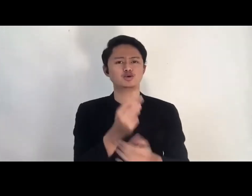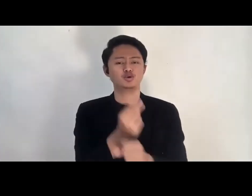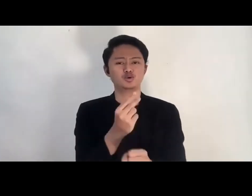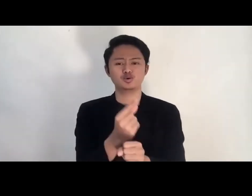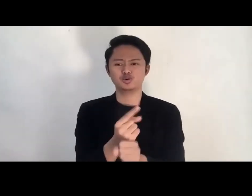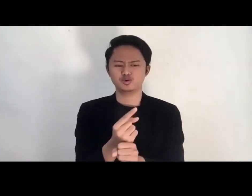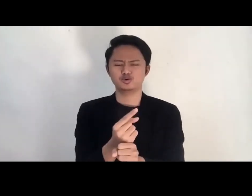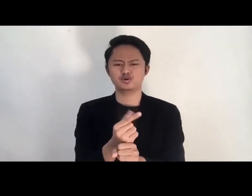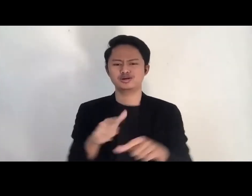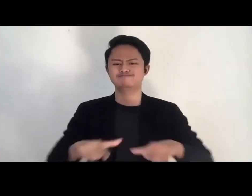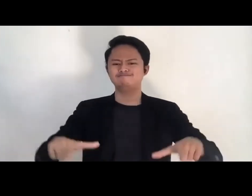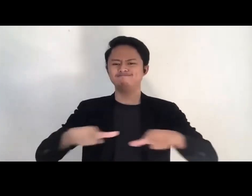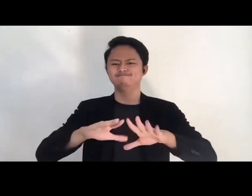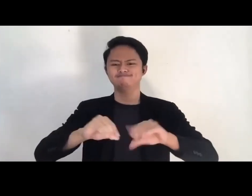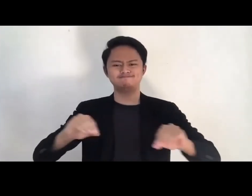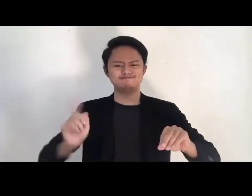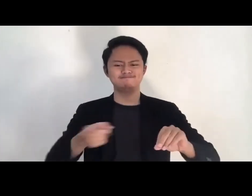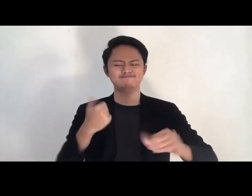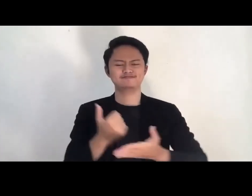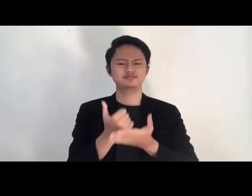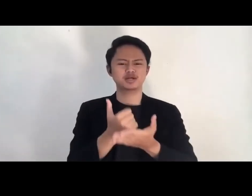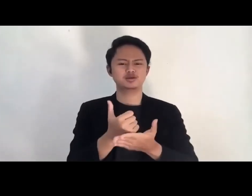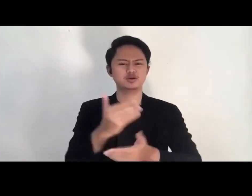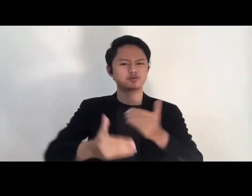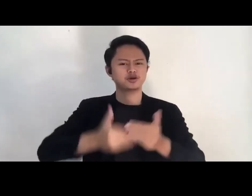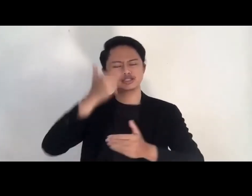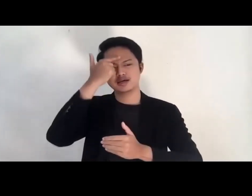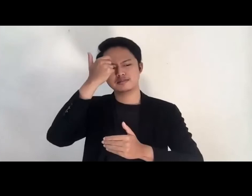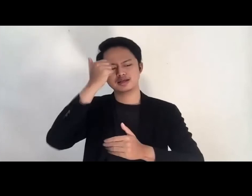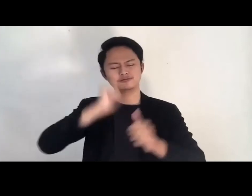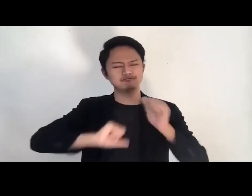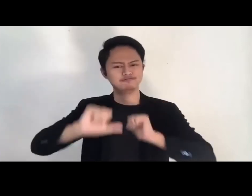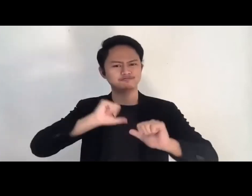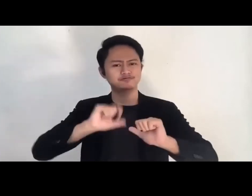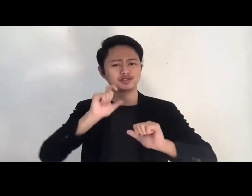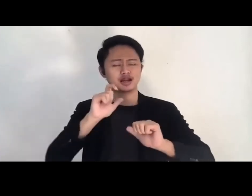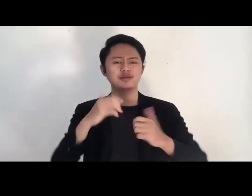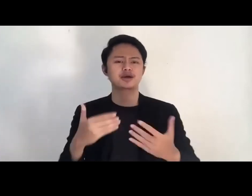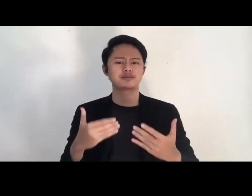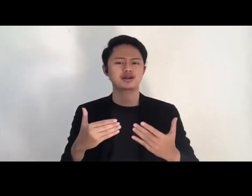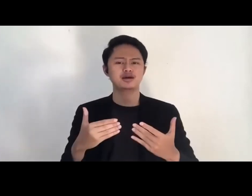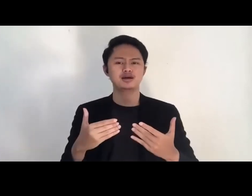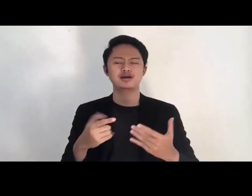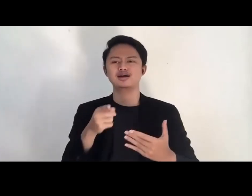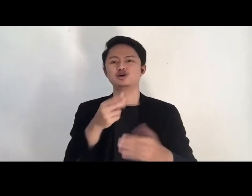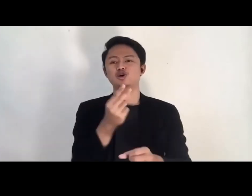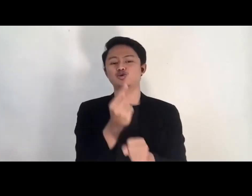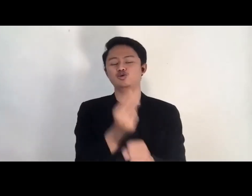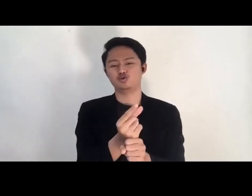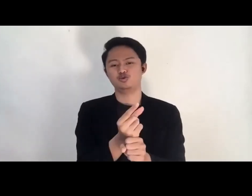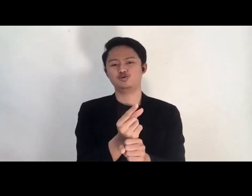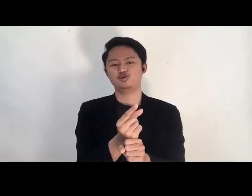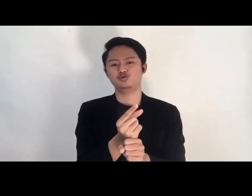lembar kerja siswa, dan pembelajaran yang dilakukan adalah guru-guru dengan lembar